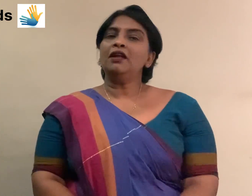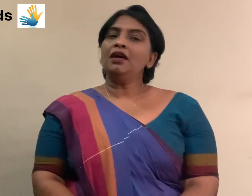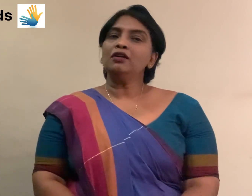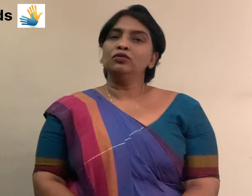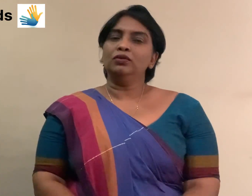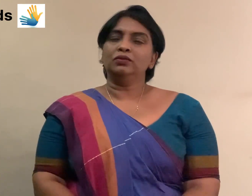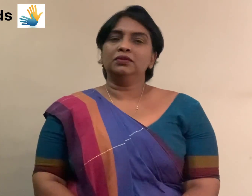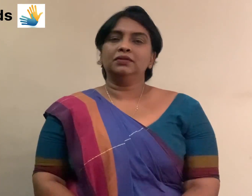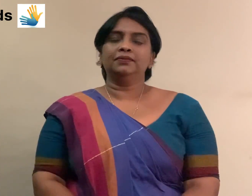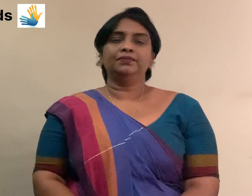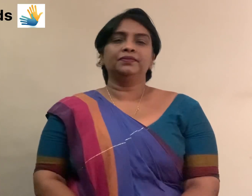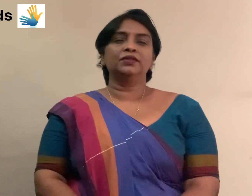වලාකුළු.